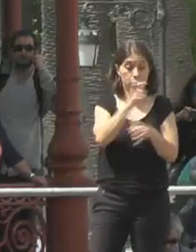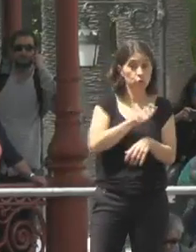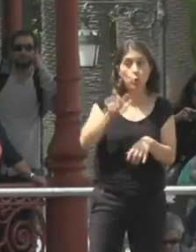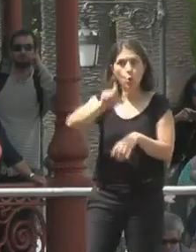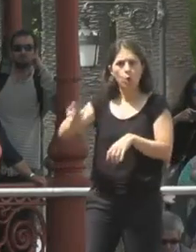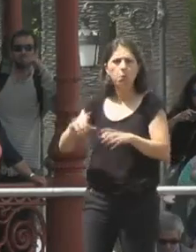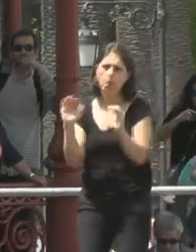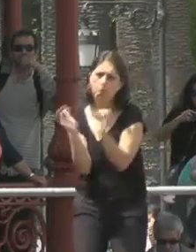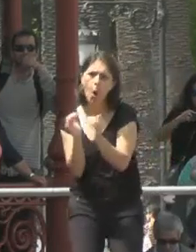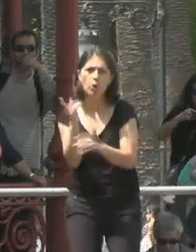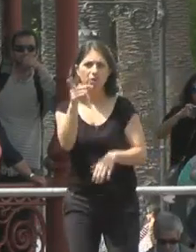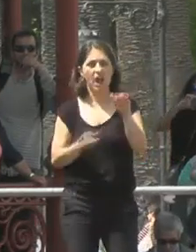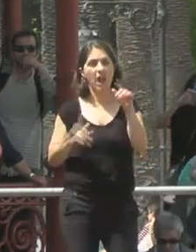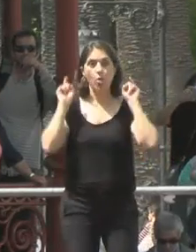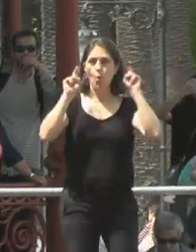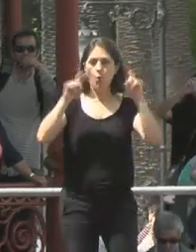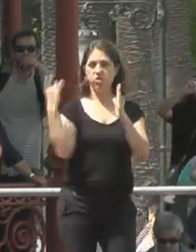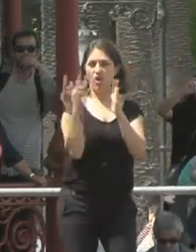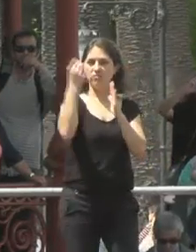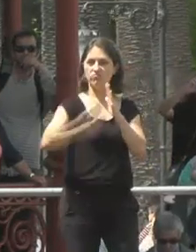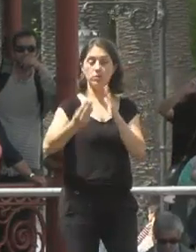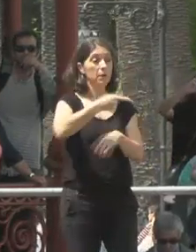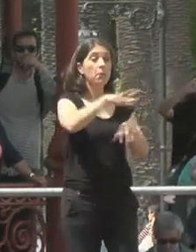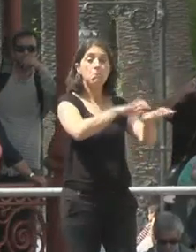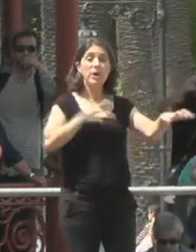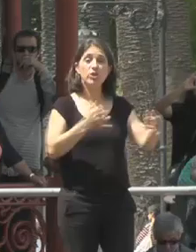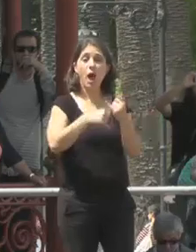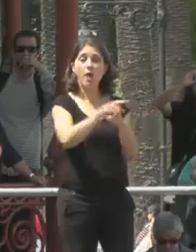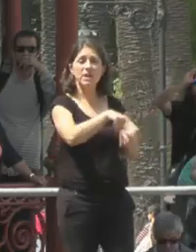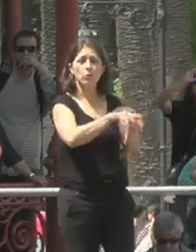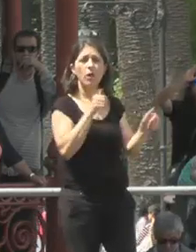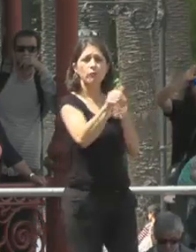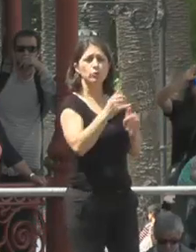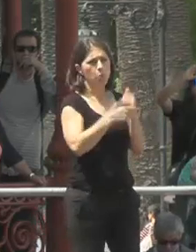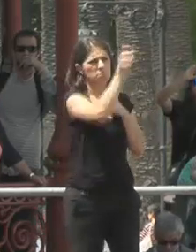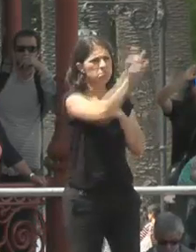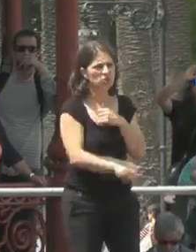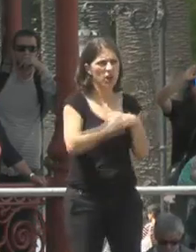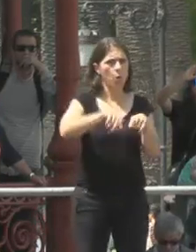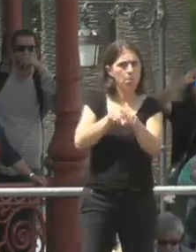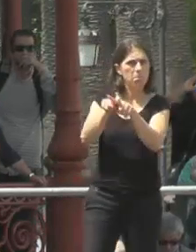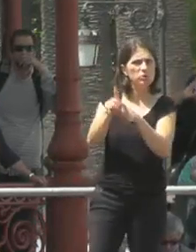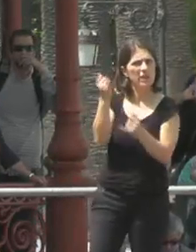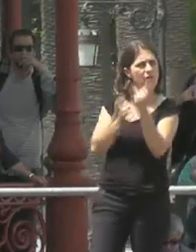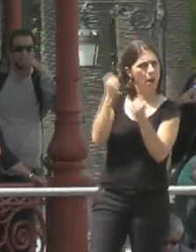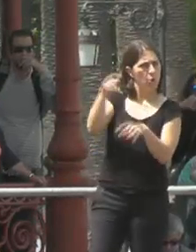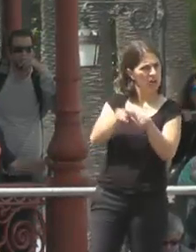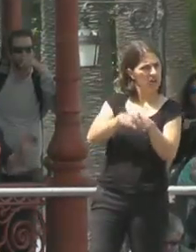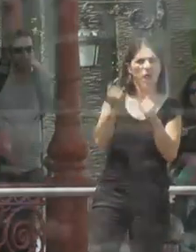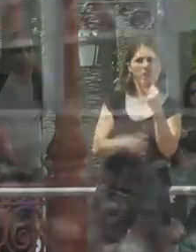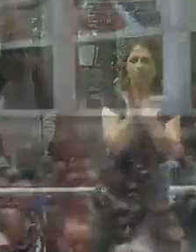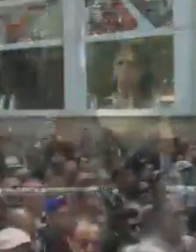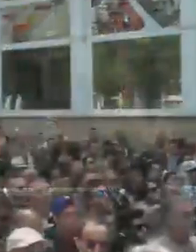de élite, mientras la gran mayoría se le hurta la posibilidad de ser en el futuro una persona crítica con el poder y, por tanto, una persona